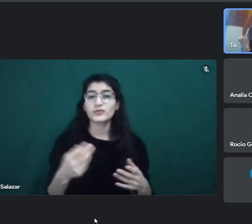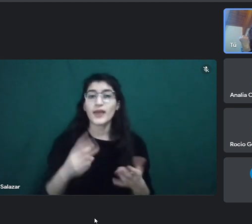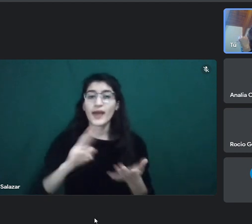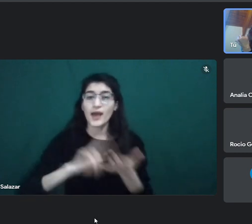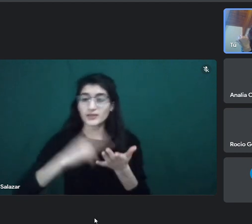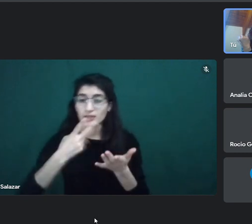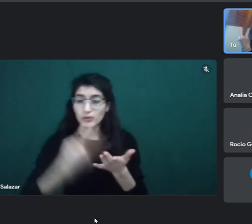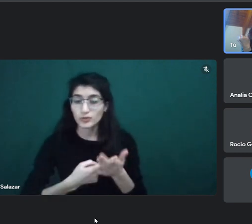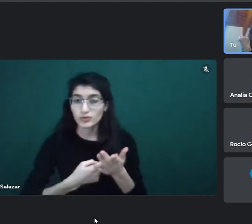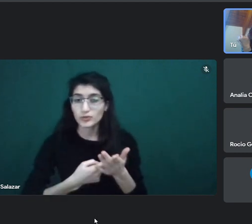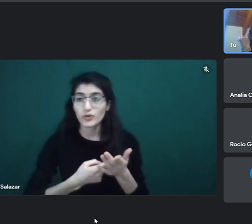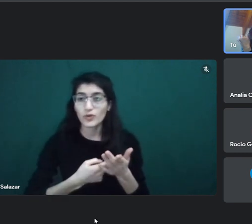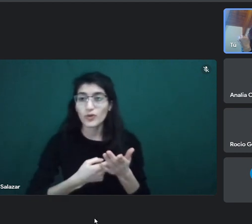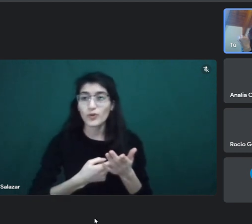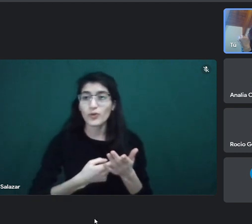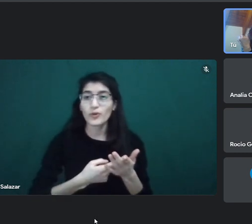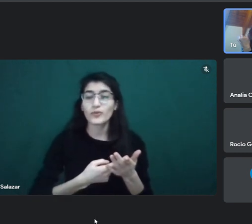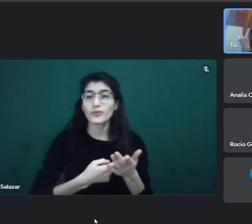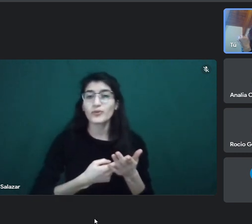no obtienen, ¿sí?